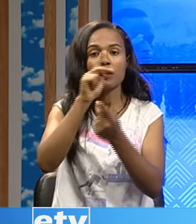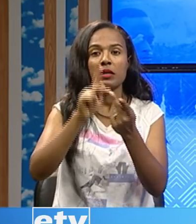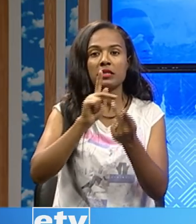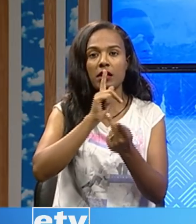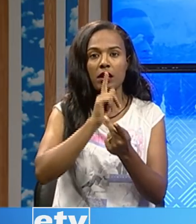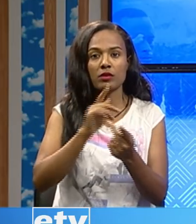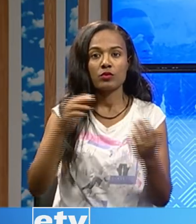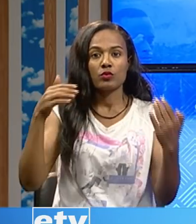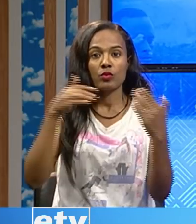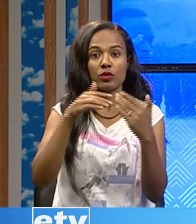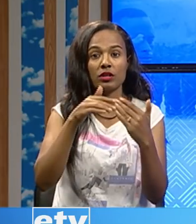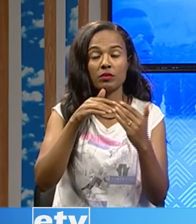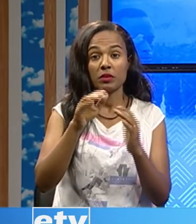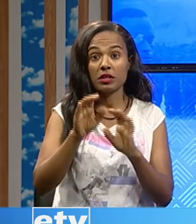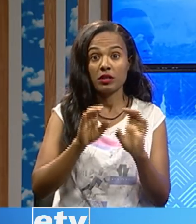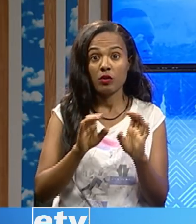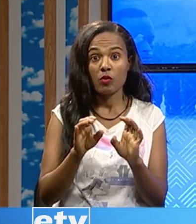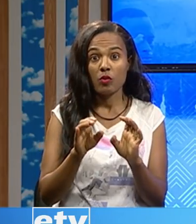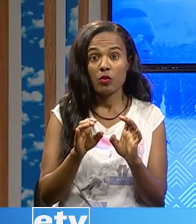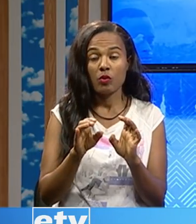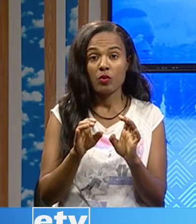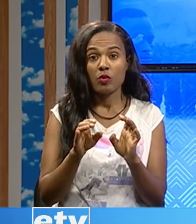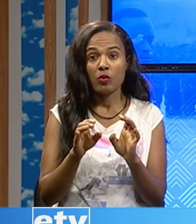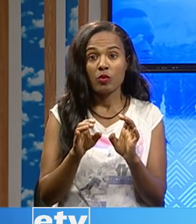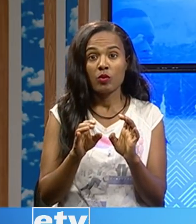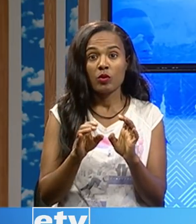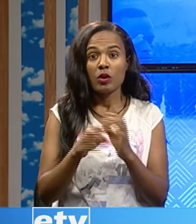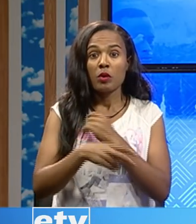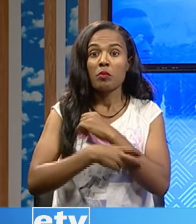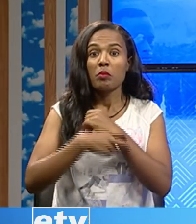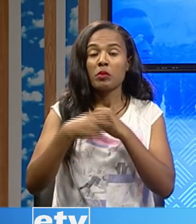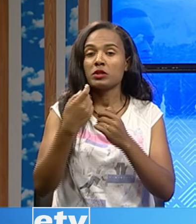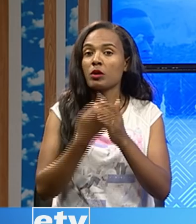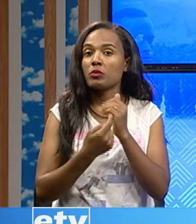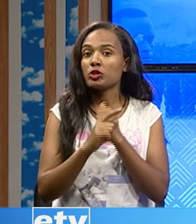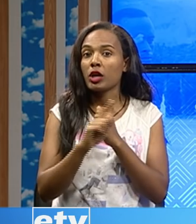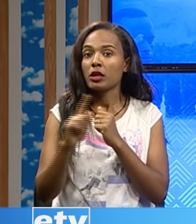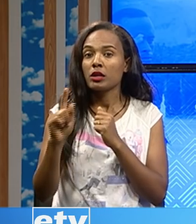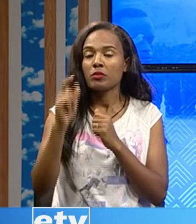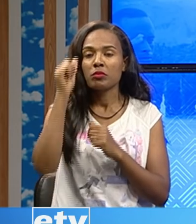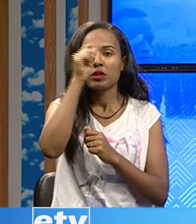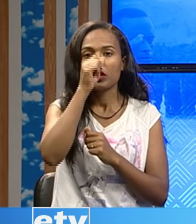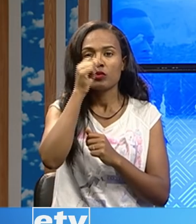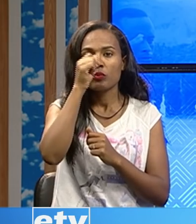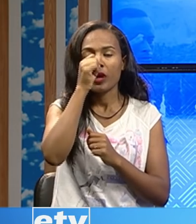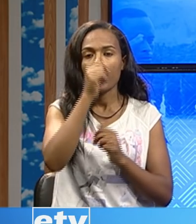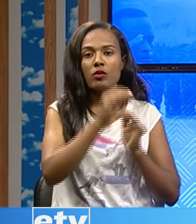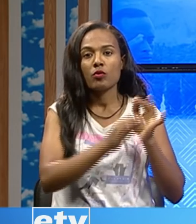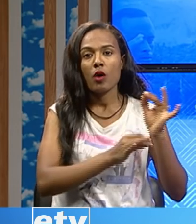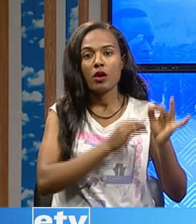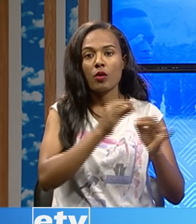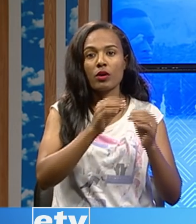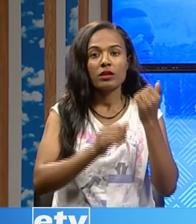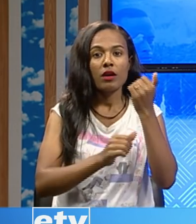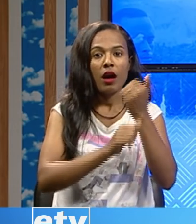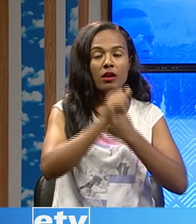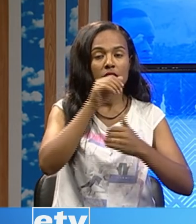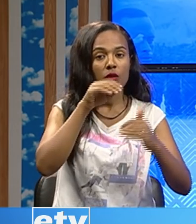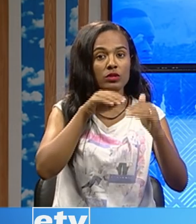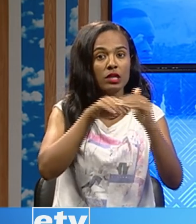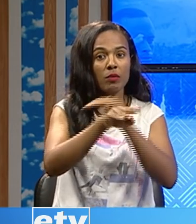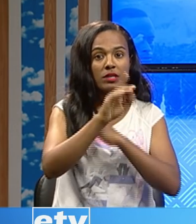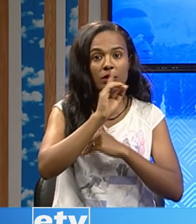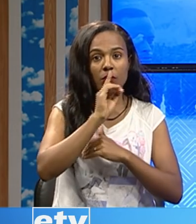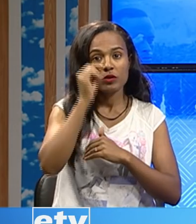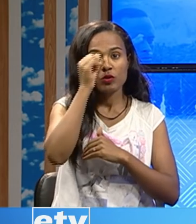ነው ጦርነት የሚያካሂደው። መዝረፍ ብቻ አይደለም፣ የኢትዮጵያን ሉዓላዊነት አደጋ ውስጥ ለማስገባት